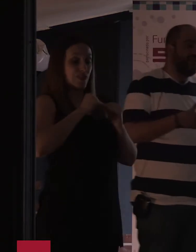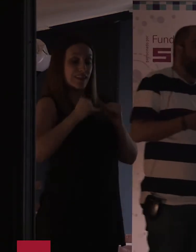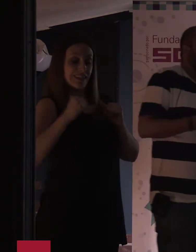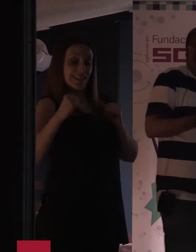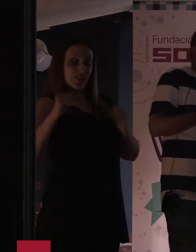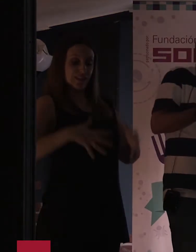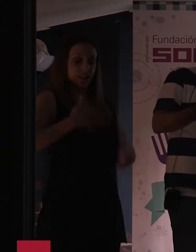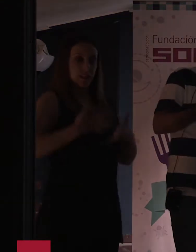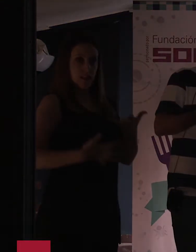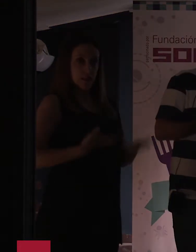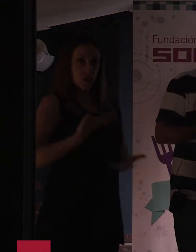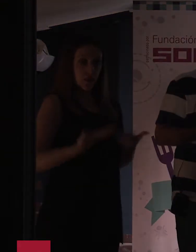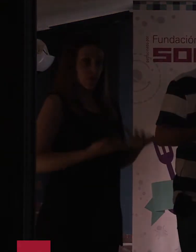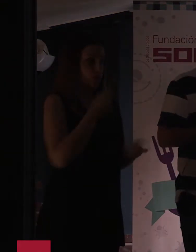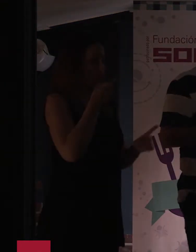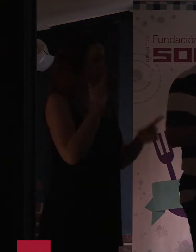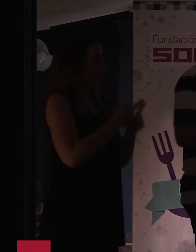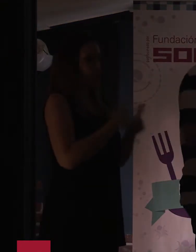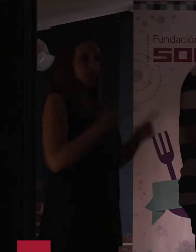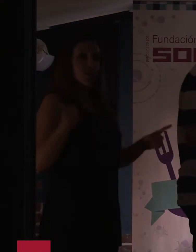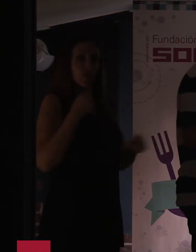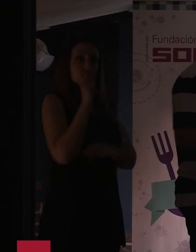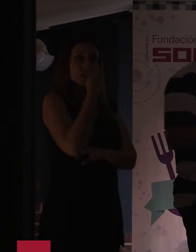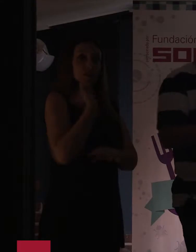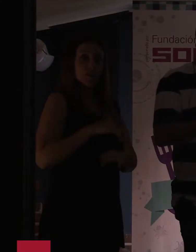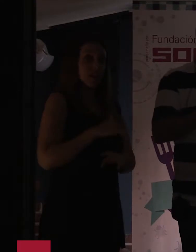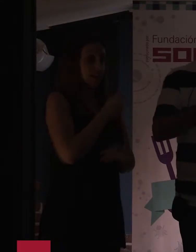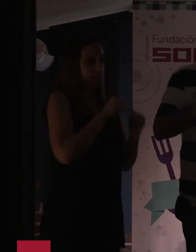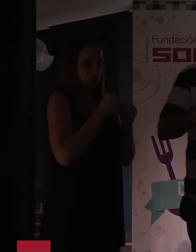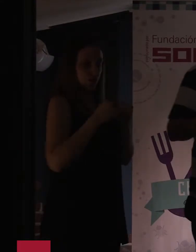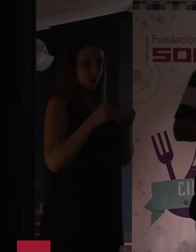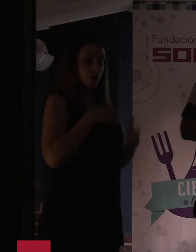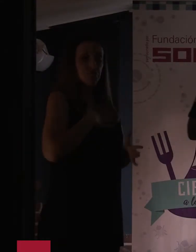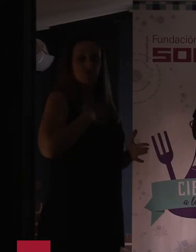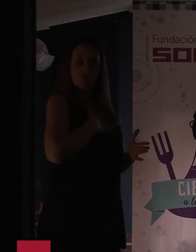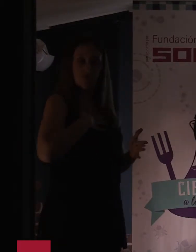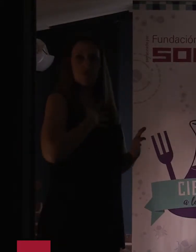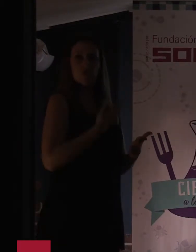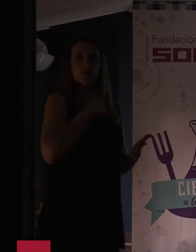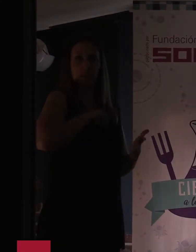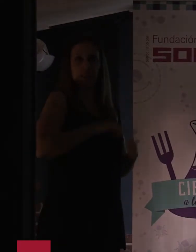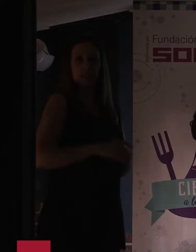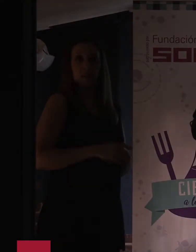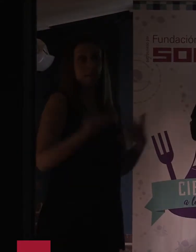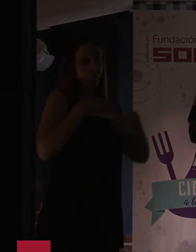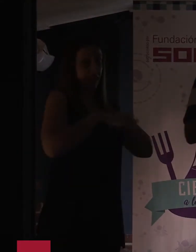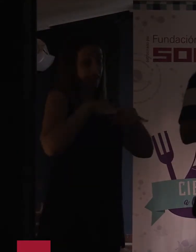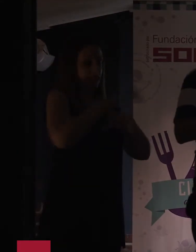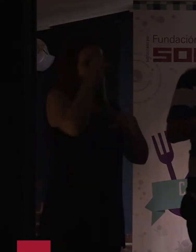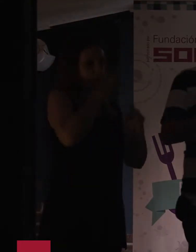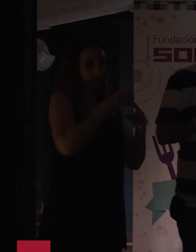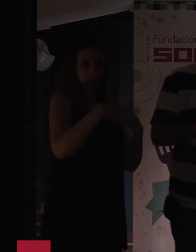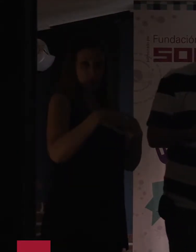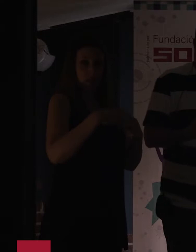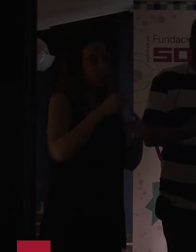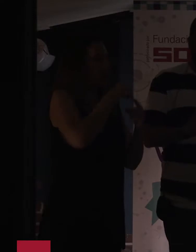os fijáis, una de las cosas que ya hemos conseguido es que los hilos se sientan cómodos. En el tejido neuronal, las neuronas se